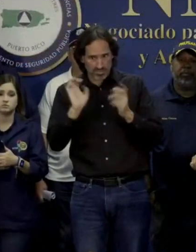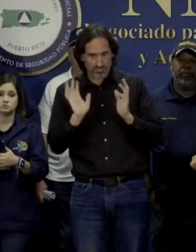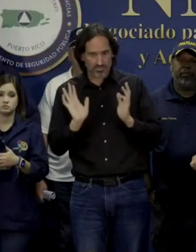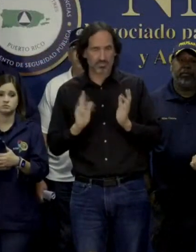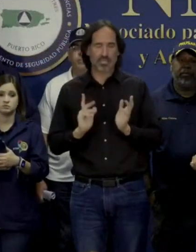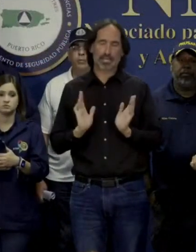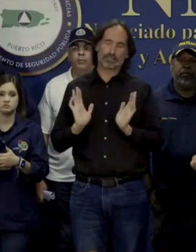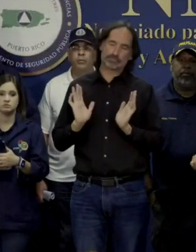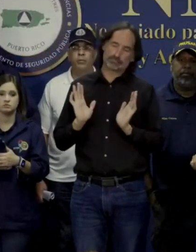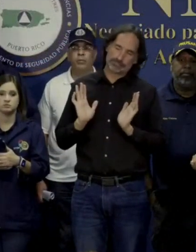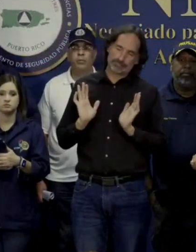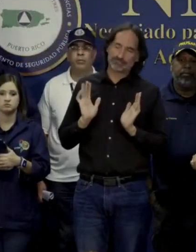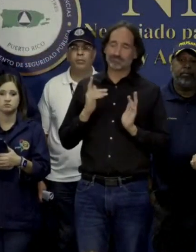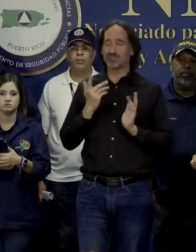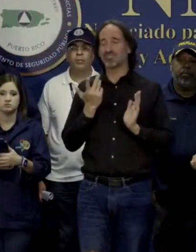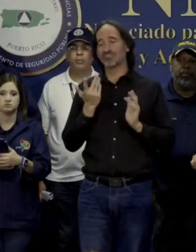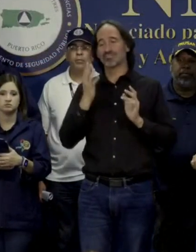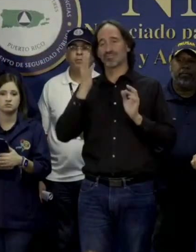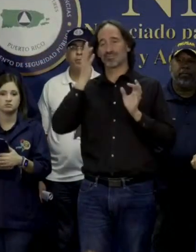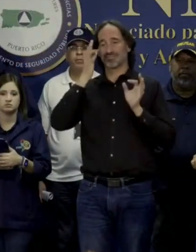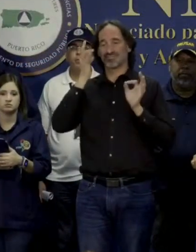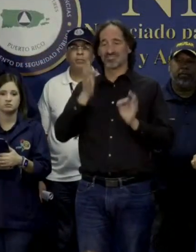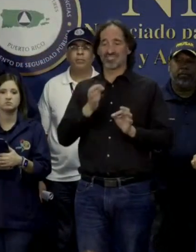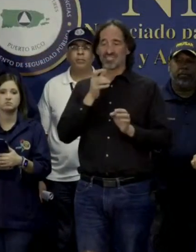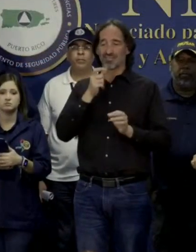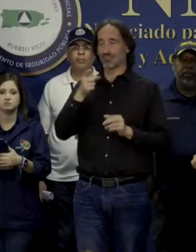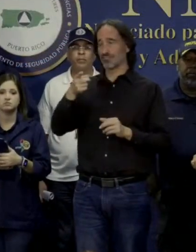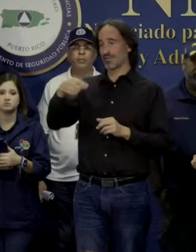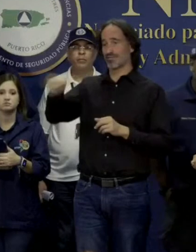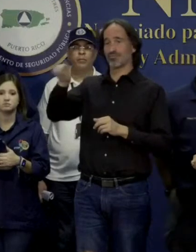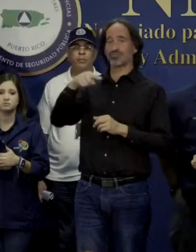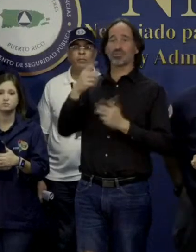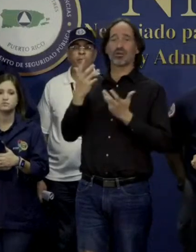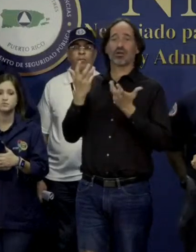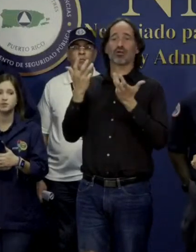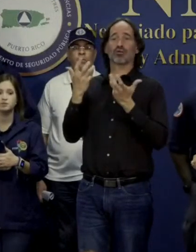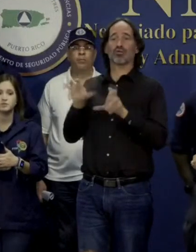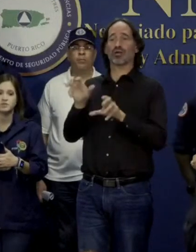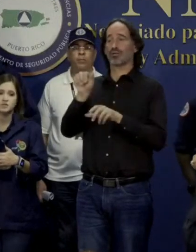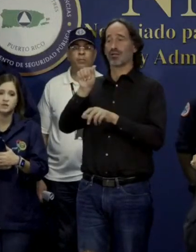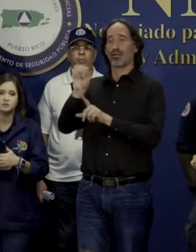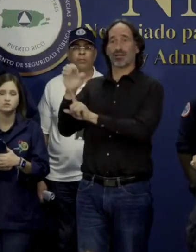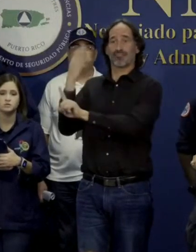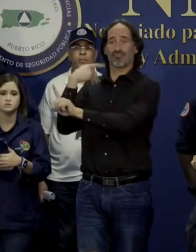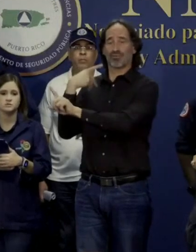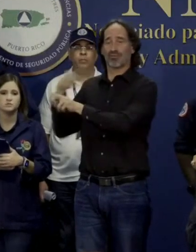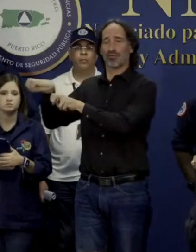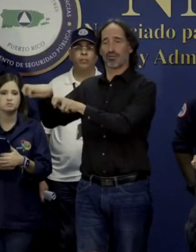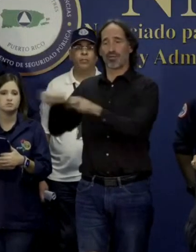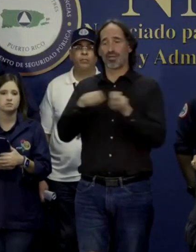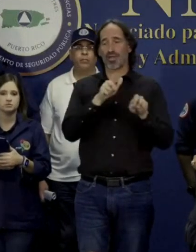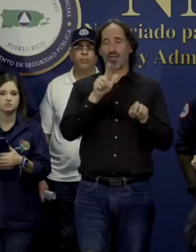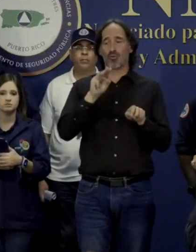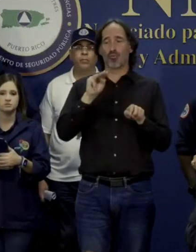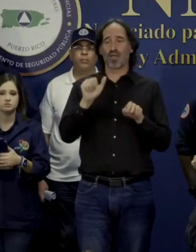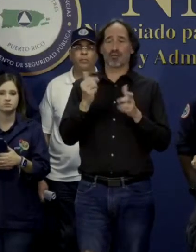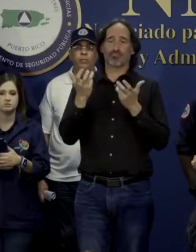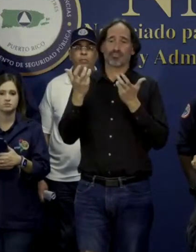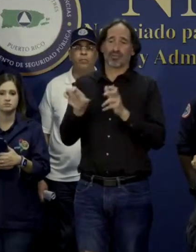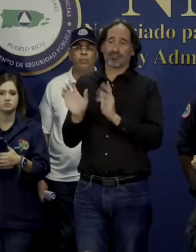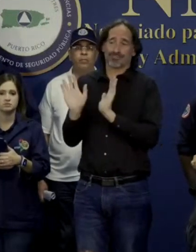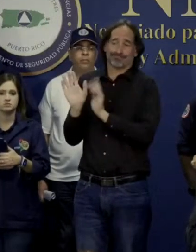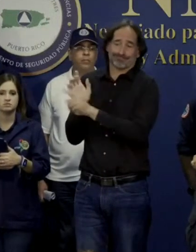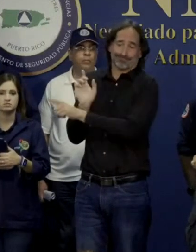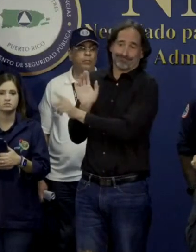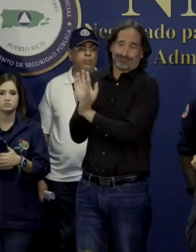empleados no transicionaron a Luma y son empleados de distintas agencias, así que es una decisión que en el camino se podría tomar, pero con lo que tenemos